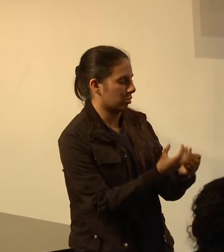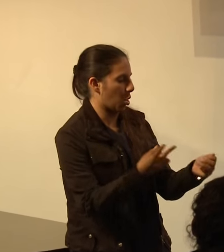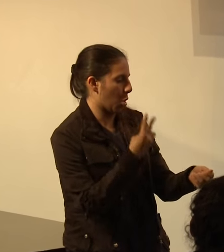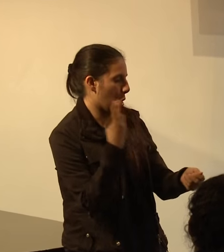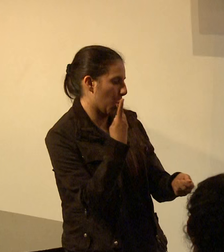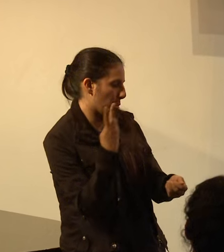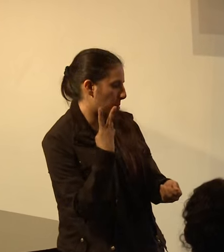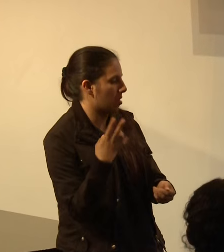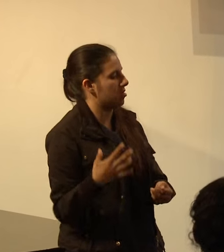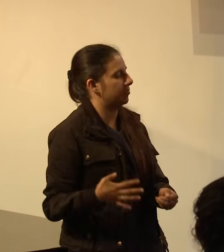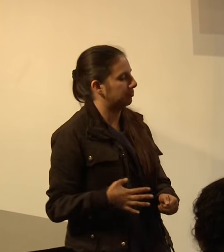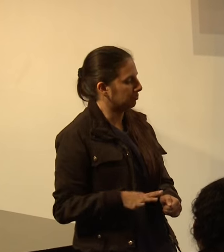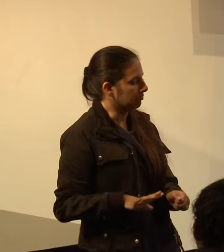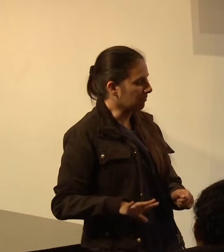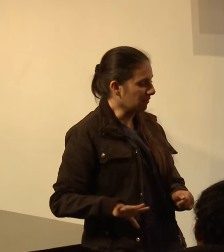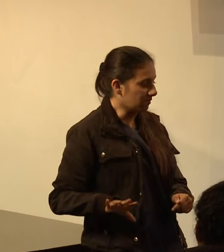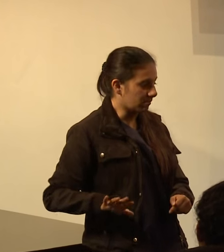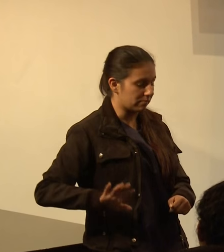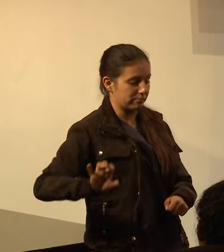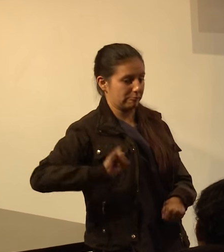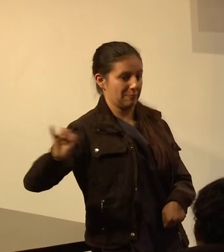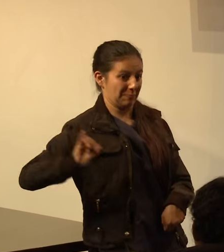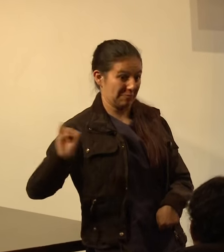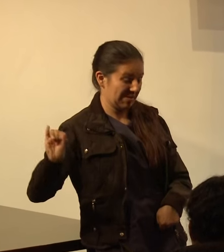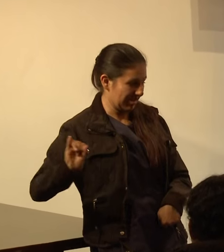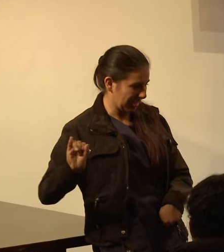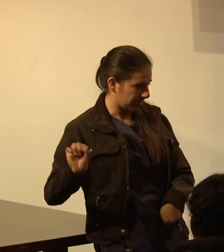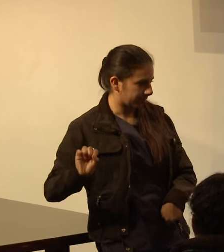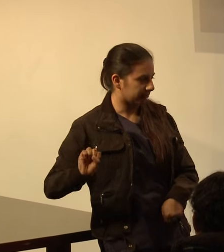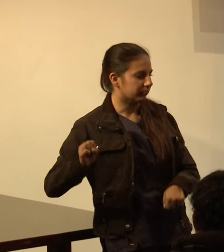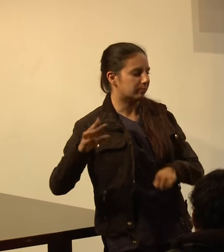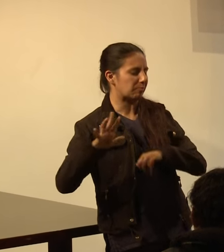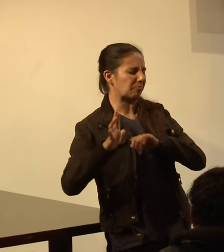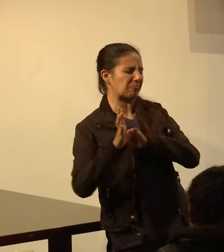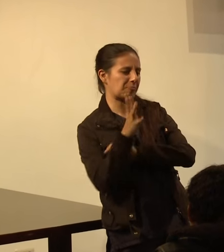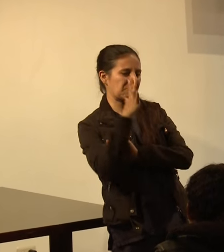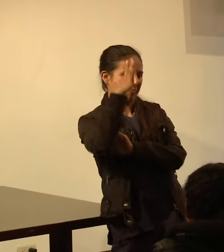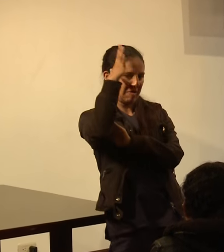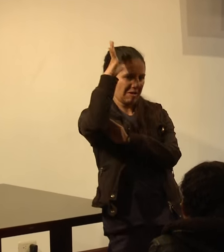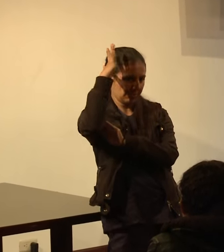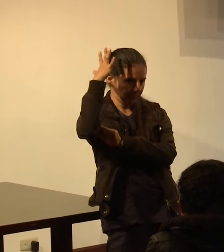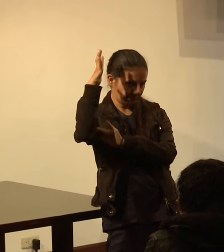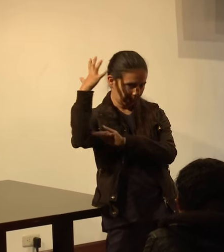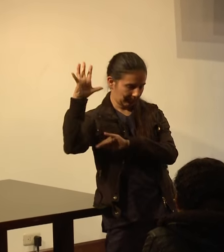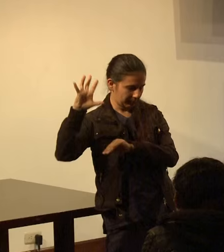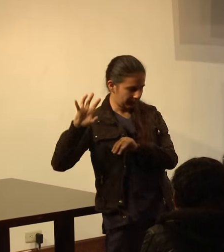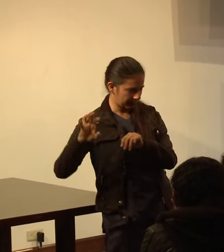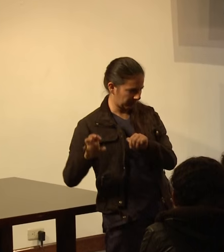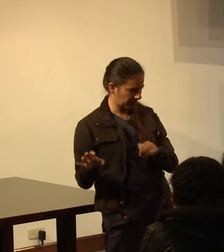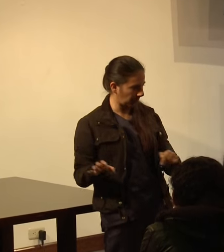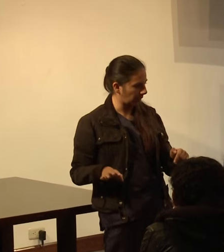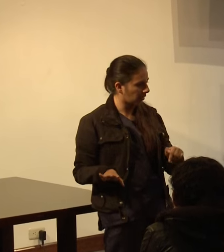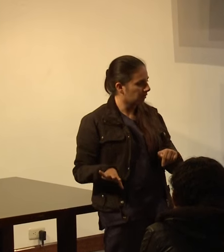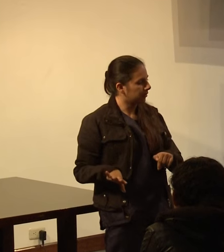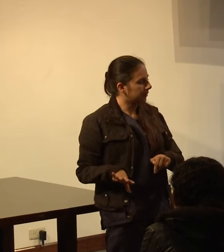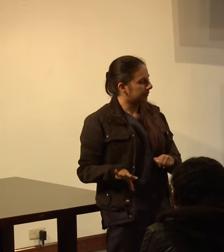Es un espacio donde hay pasto, hay como mucho verde, al lado izquierdo se ven árboles.